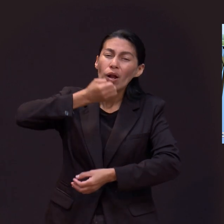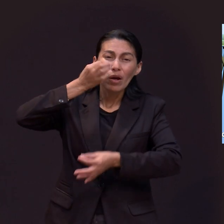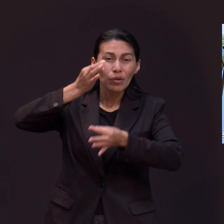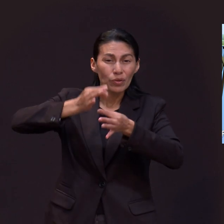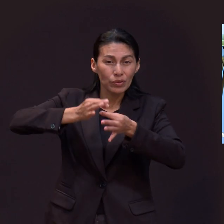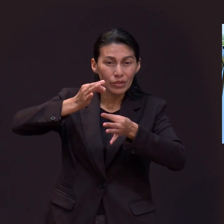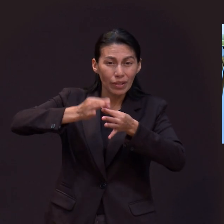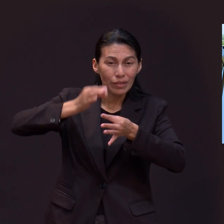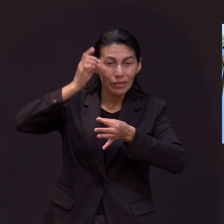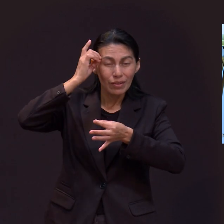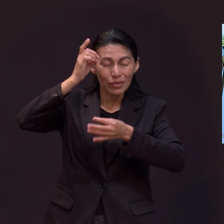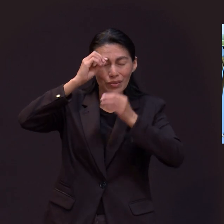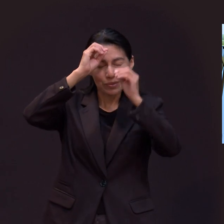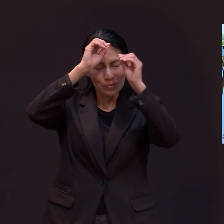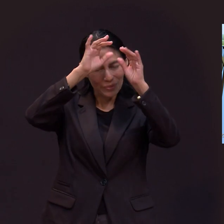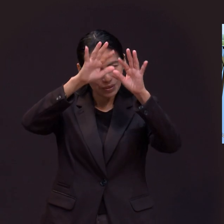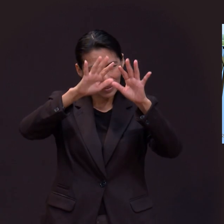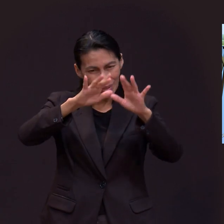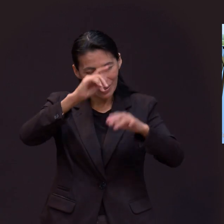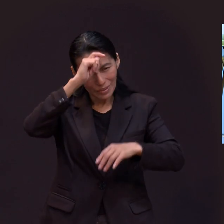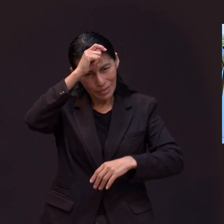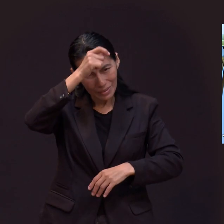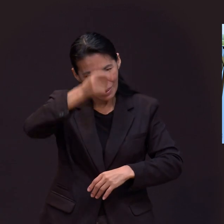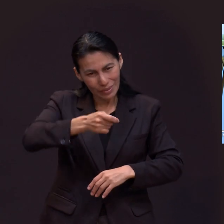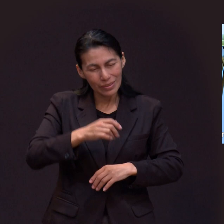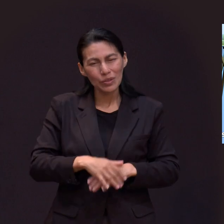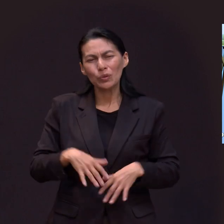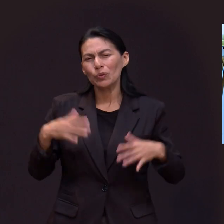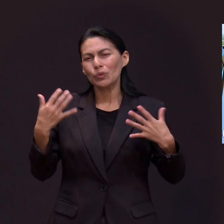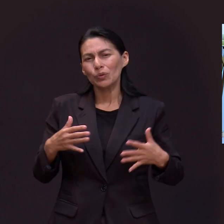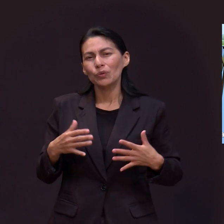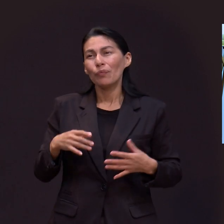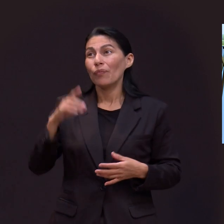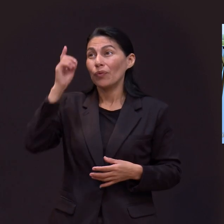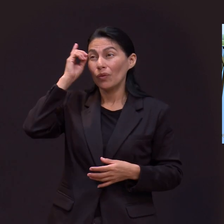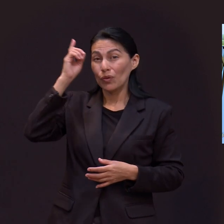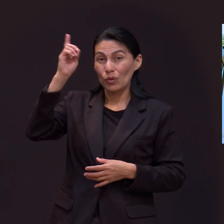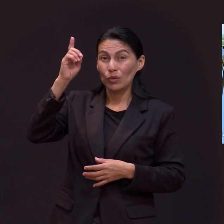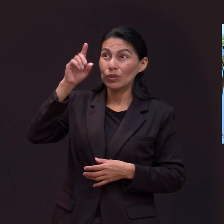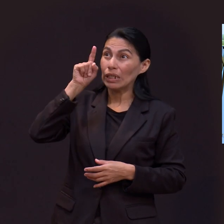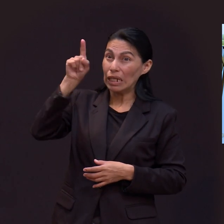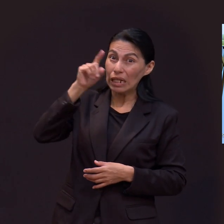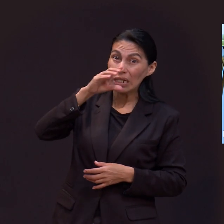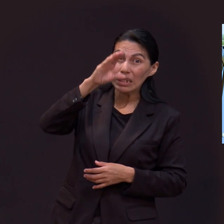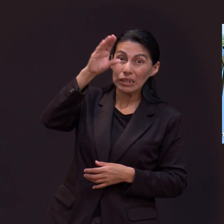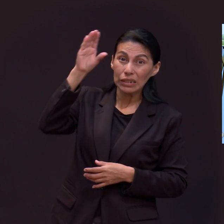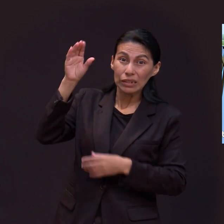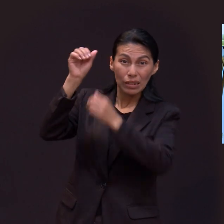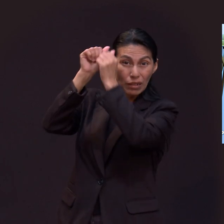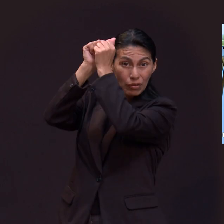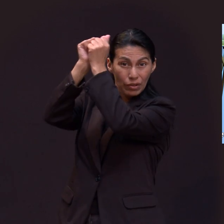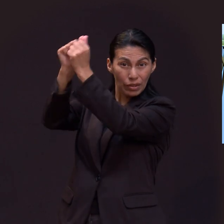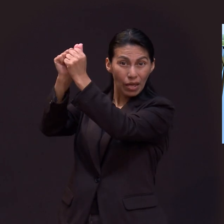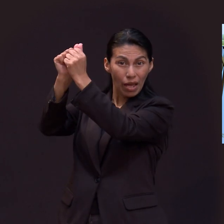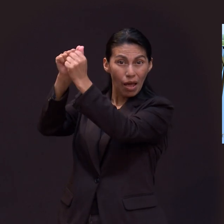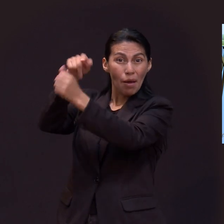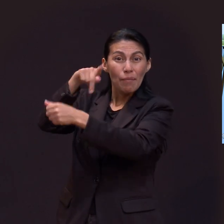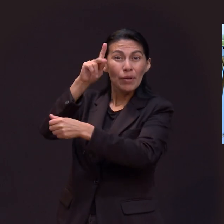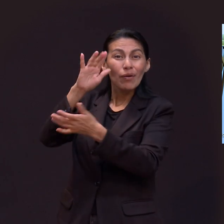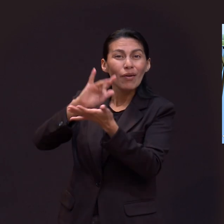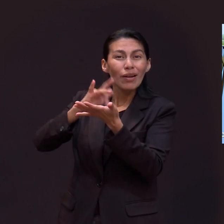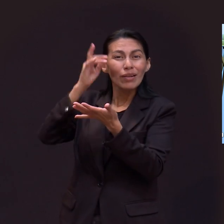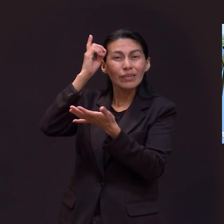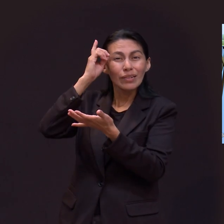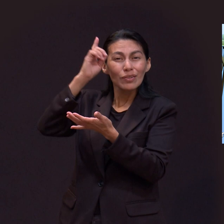gloria a dios por el dios de amor padre nuestro que está en los cielos pero también está